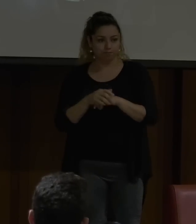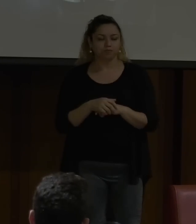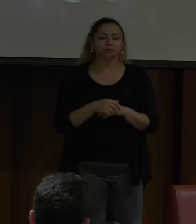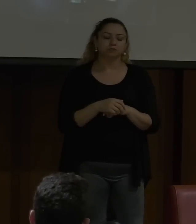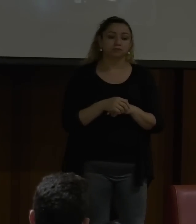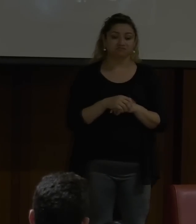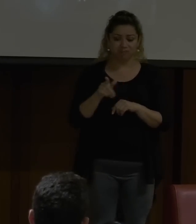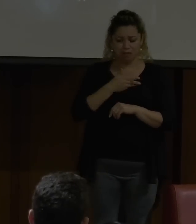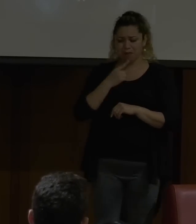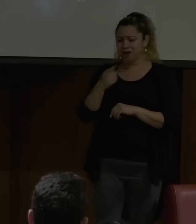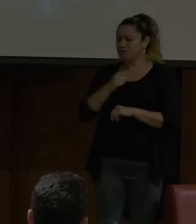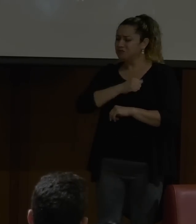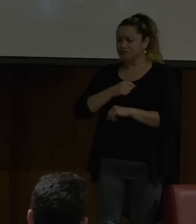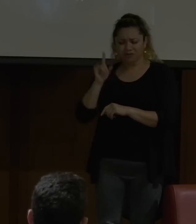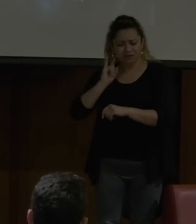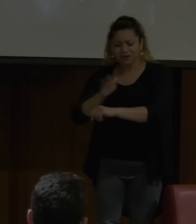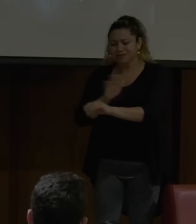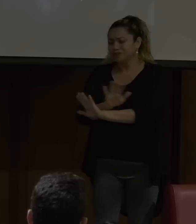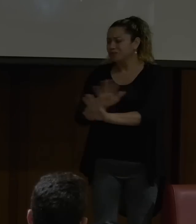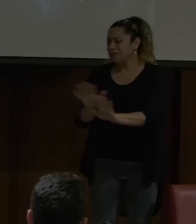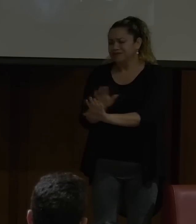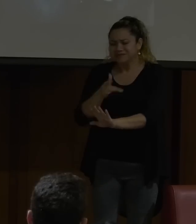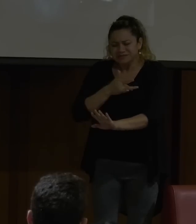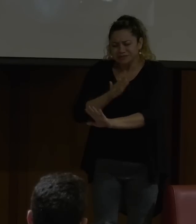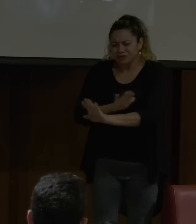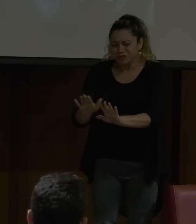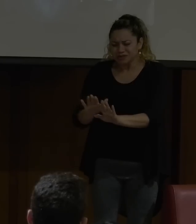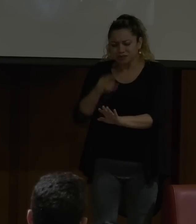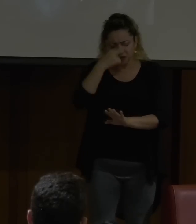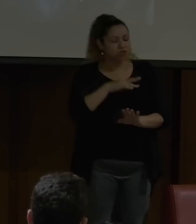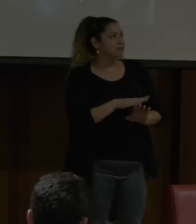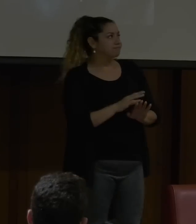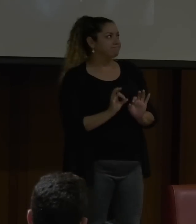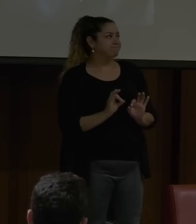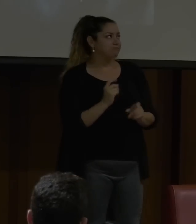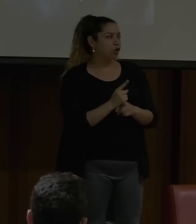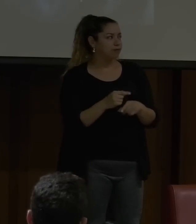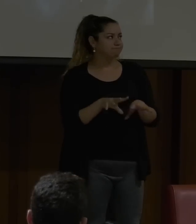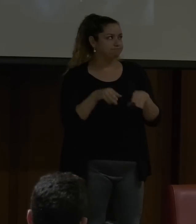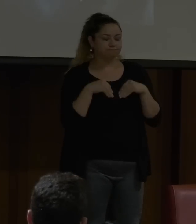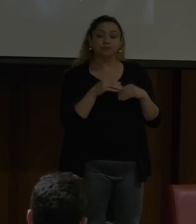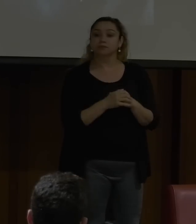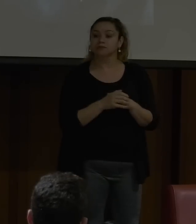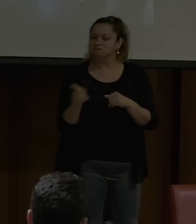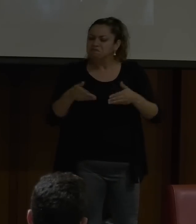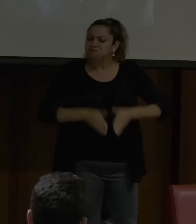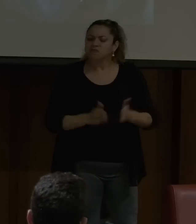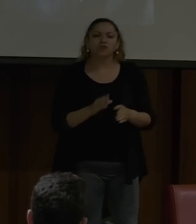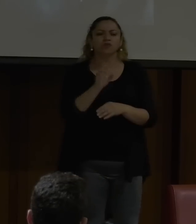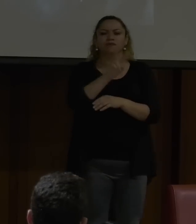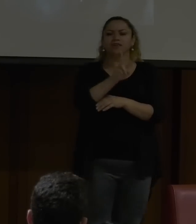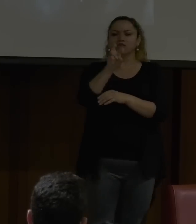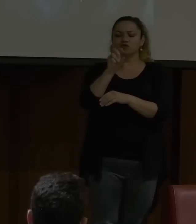a cantarlo y él le cumplió. Leandro Díaz nació el 20 de febrero de 1928, lunes